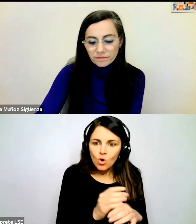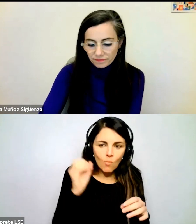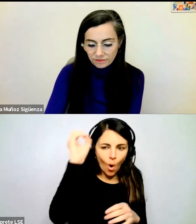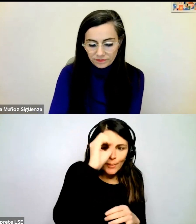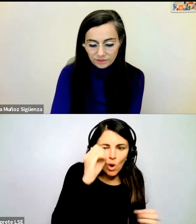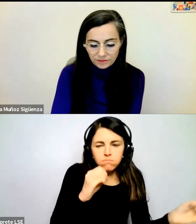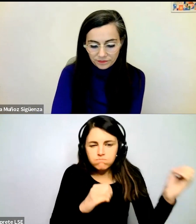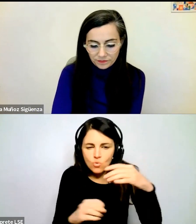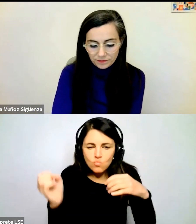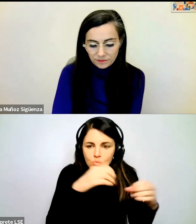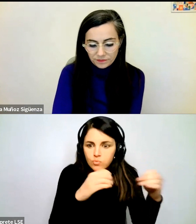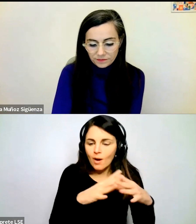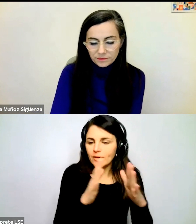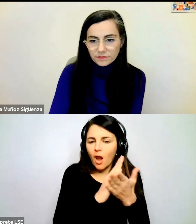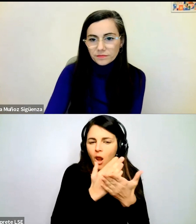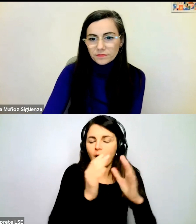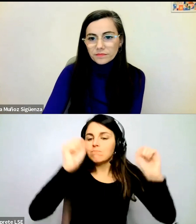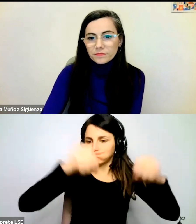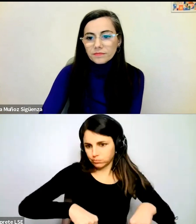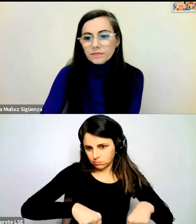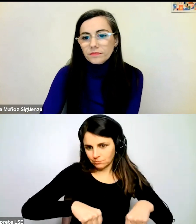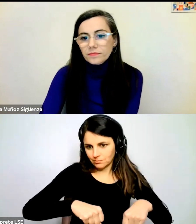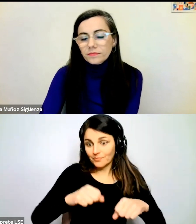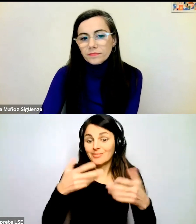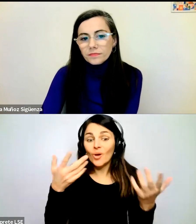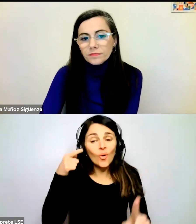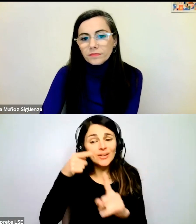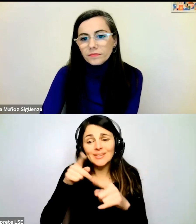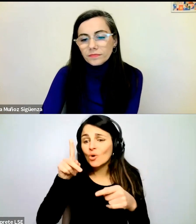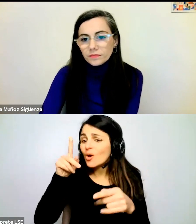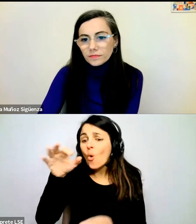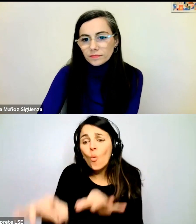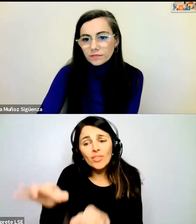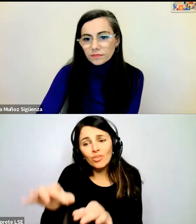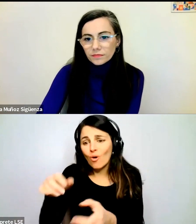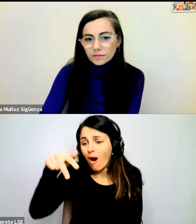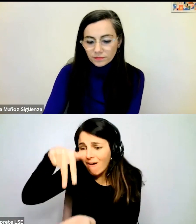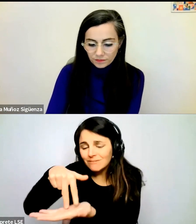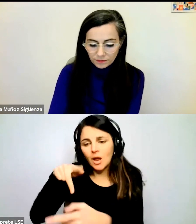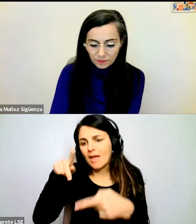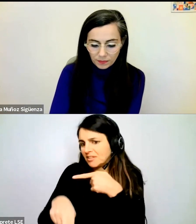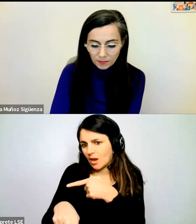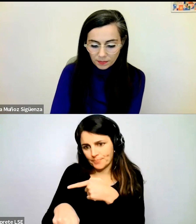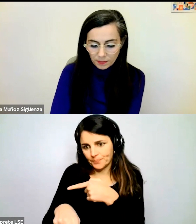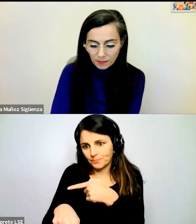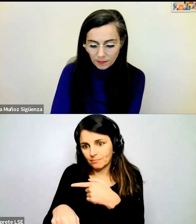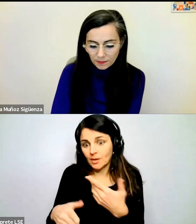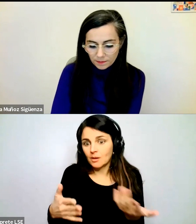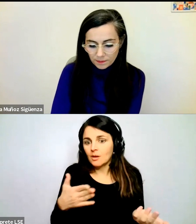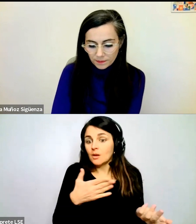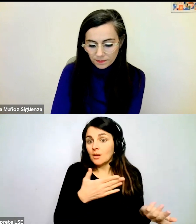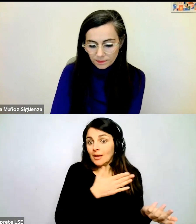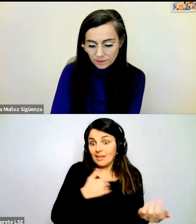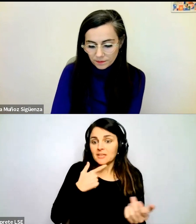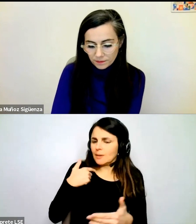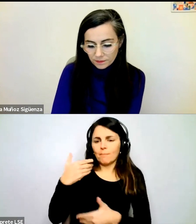llegar a un proceso judicial. ¿Esto qué significa? Que el proceso judicial, el recurso al proceso judicial siempre está ahí.